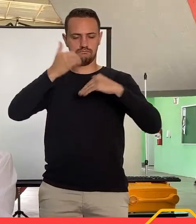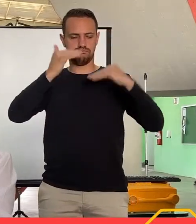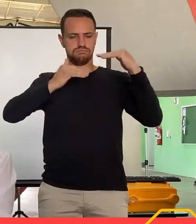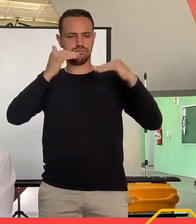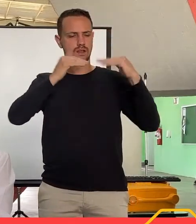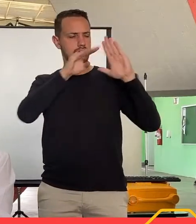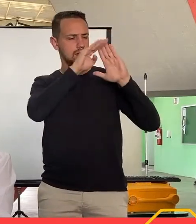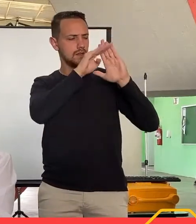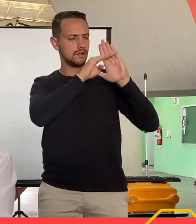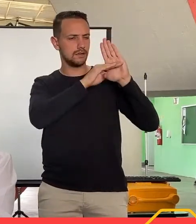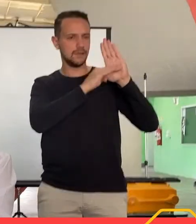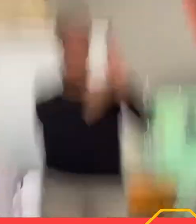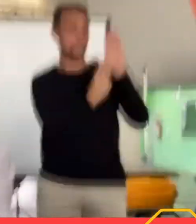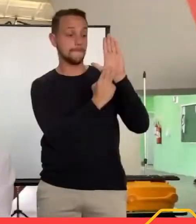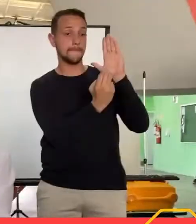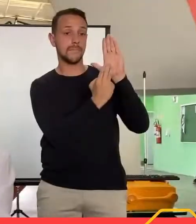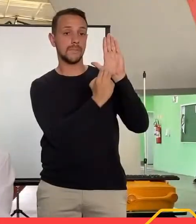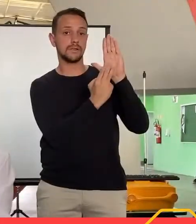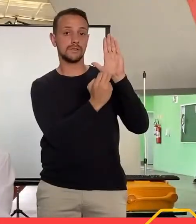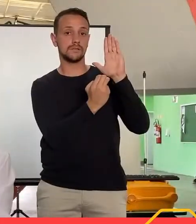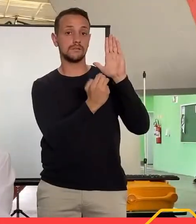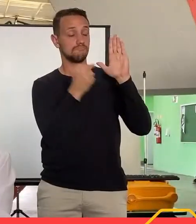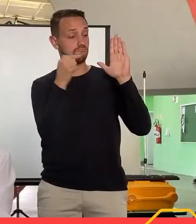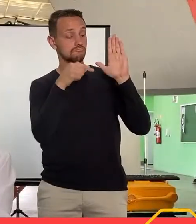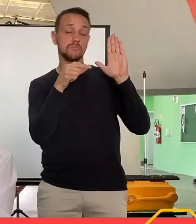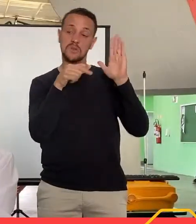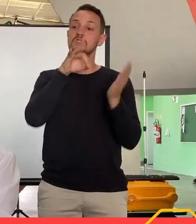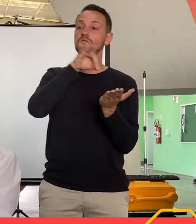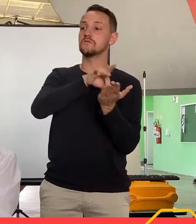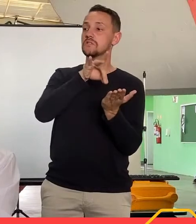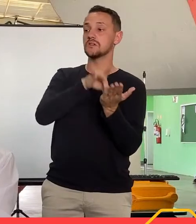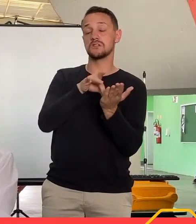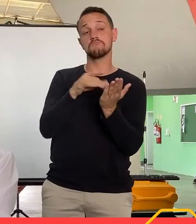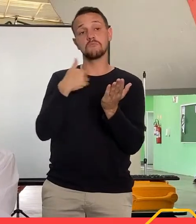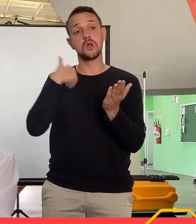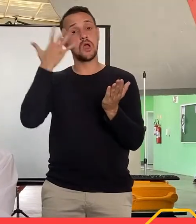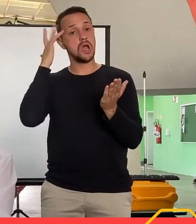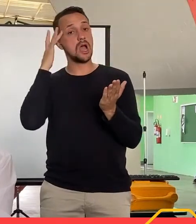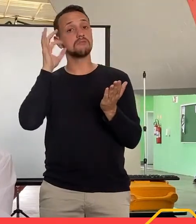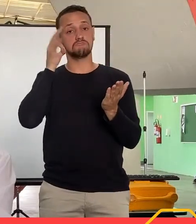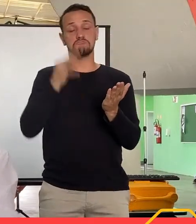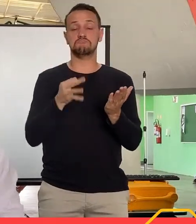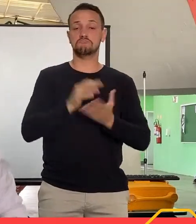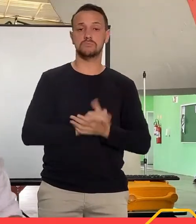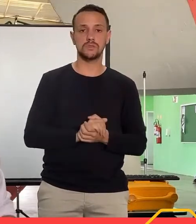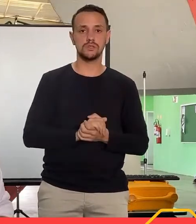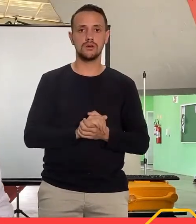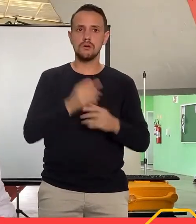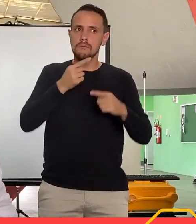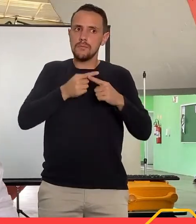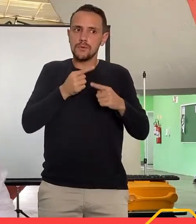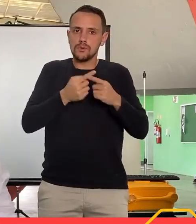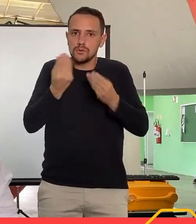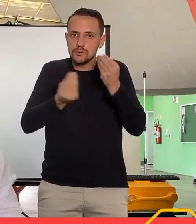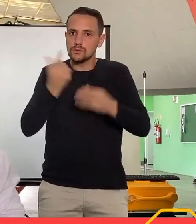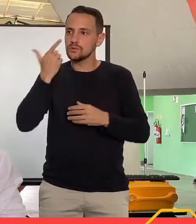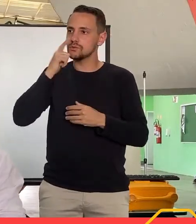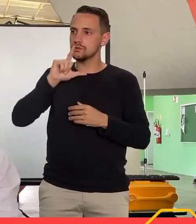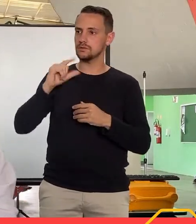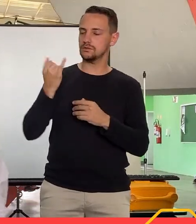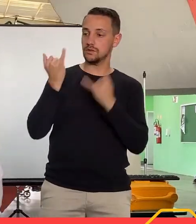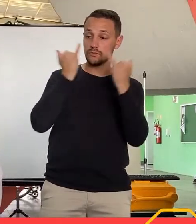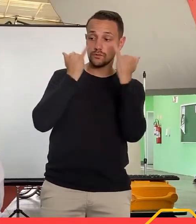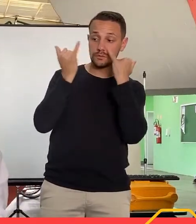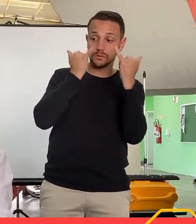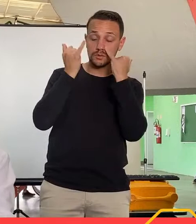numa verdade que é necessariamente provisória. É uma verdade à luz dos conhecimentos e das